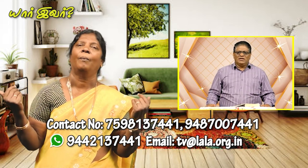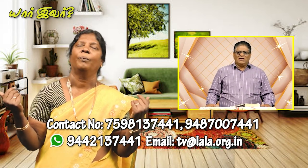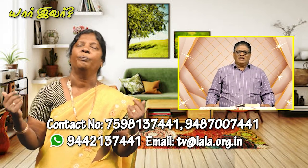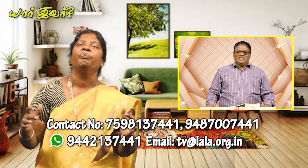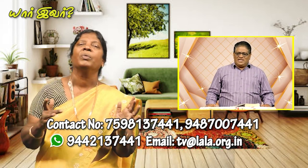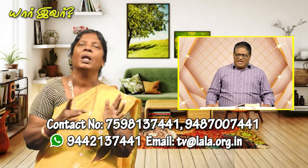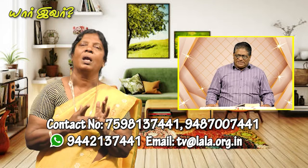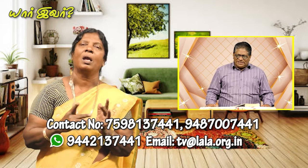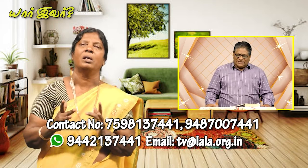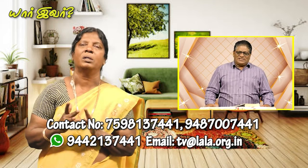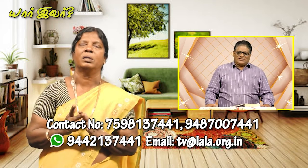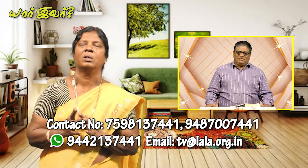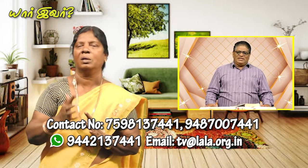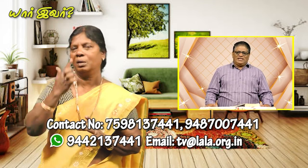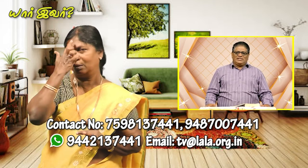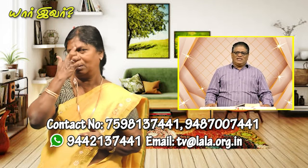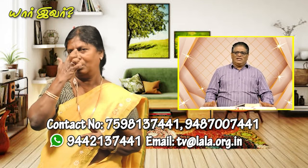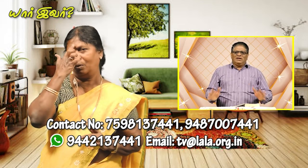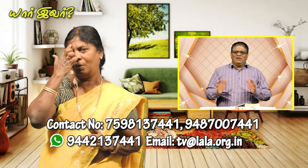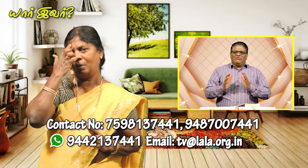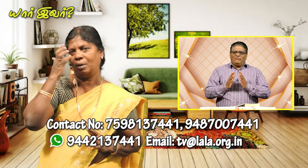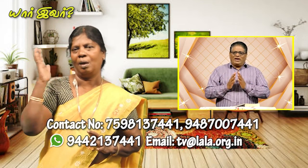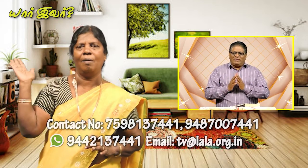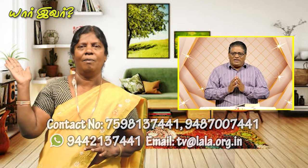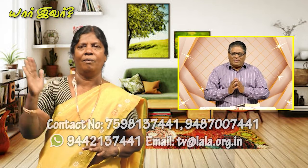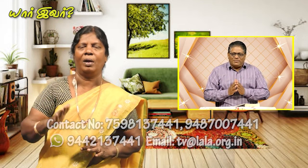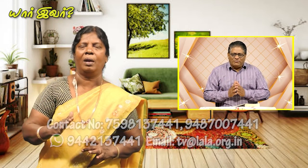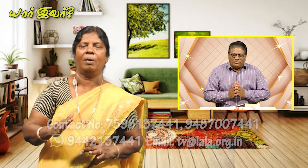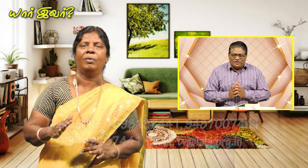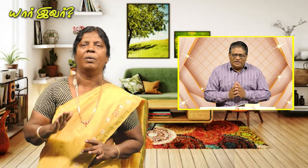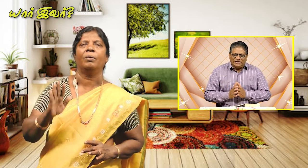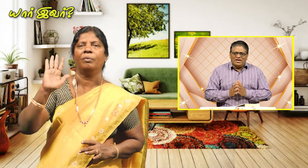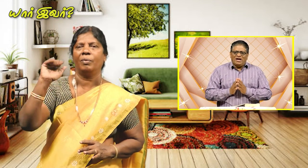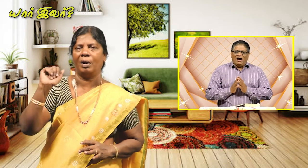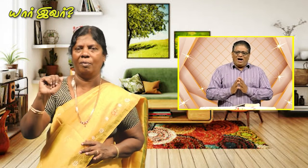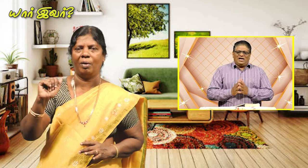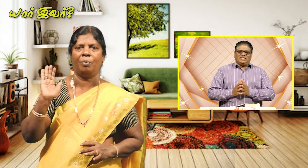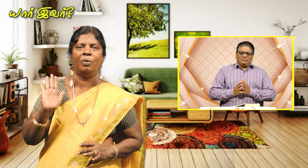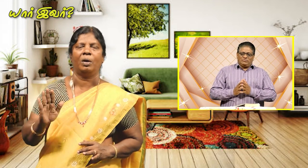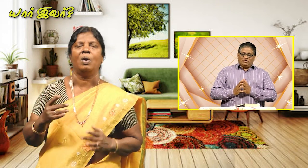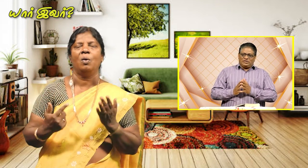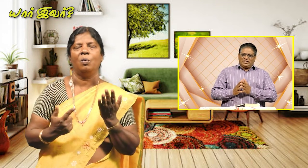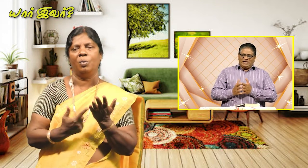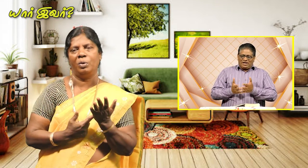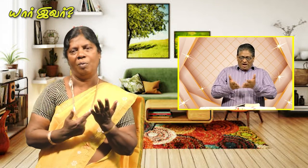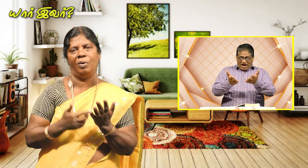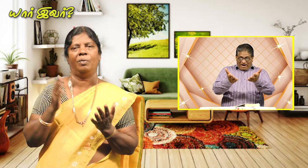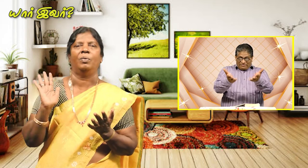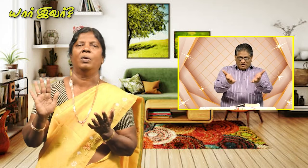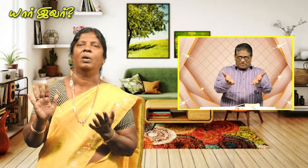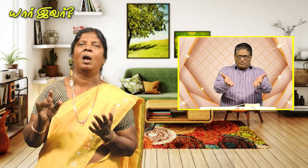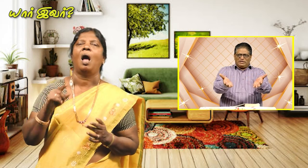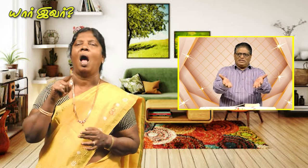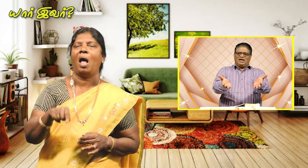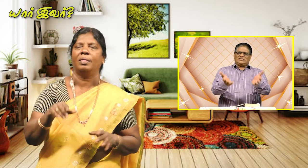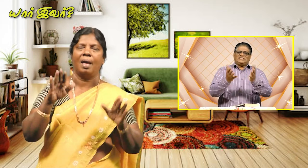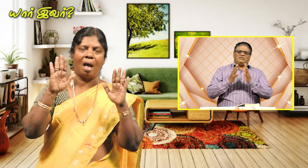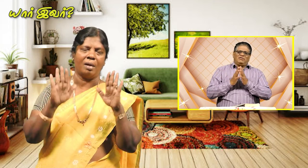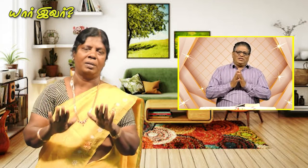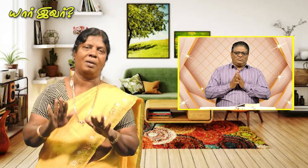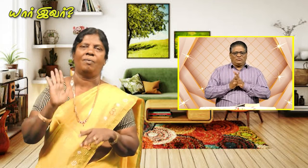இருந்தாலும், இயேசு கிறிஸ்துவின் இடத்தில் வரவேற்பு உண்டு, ஆதரவு உண்டு, அவனுக்கும்